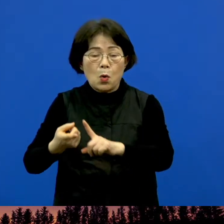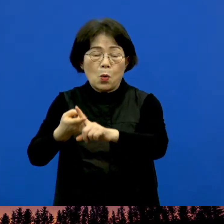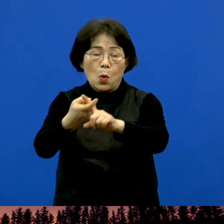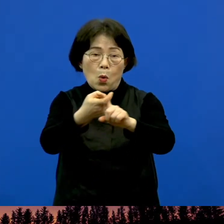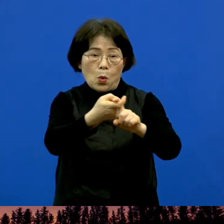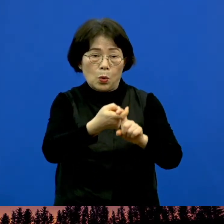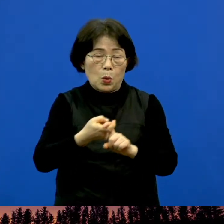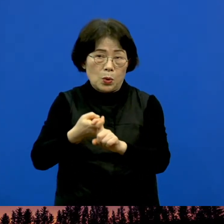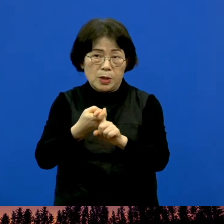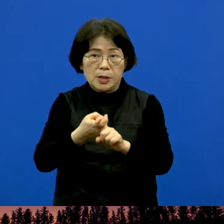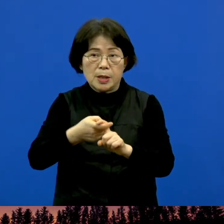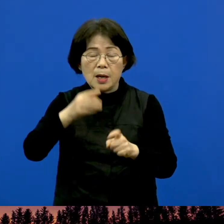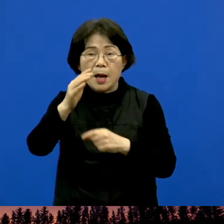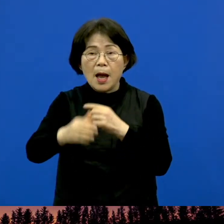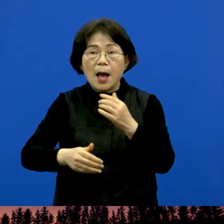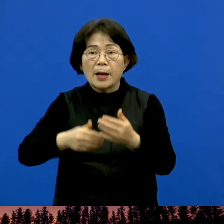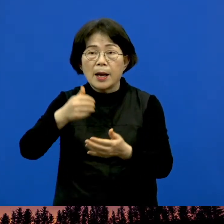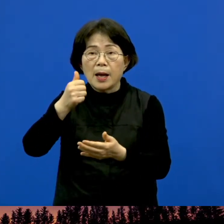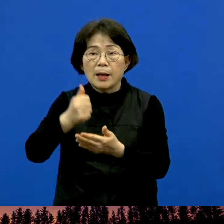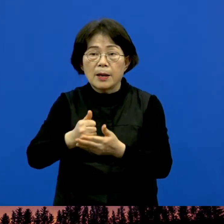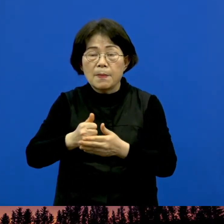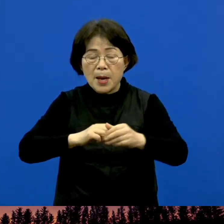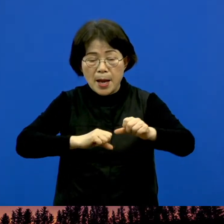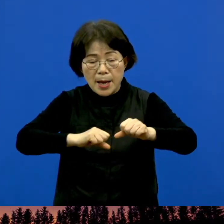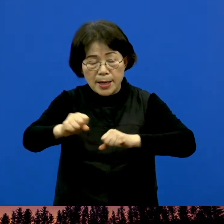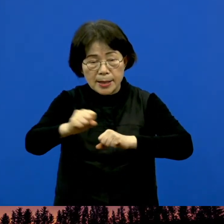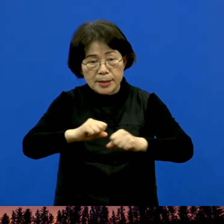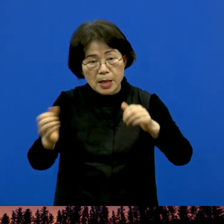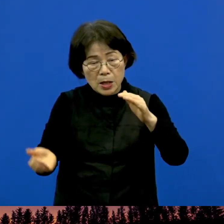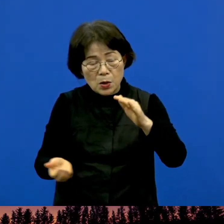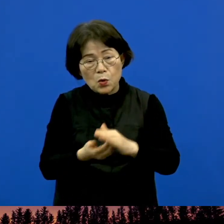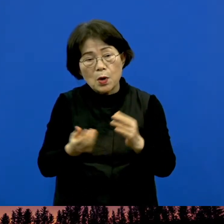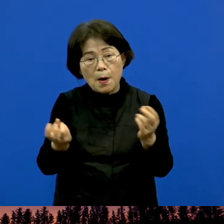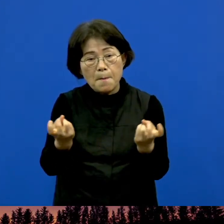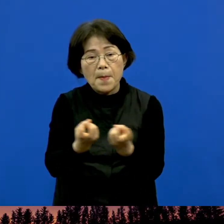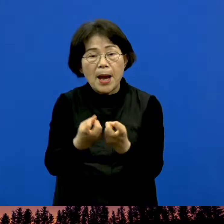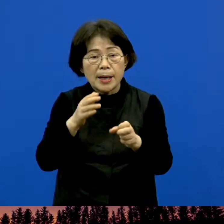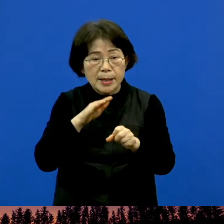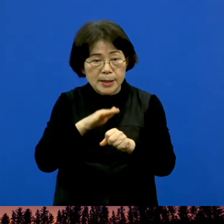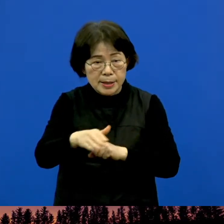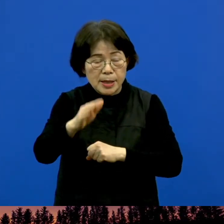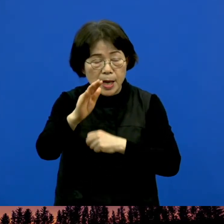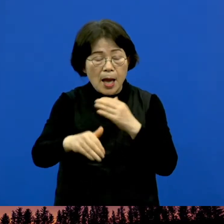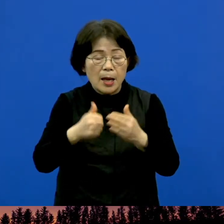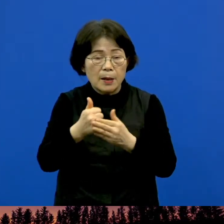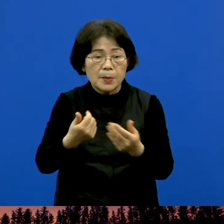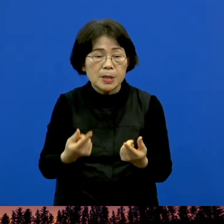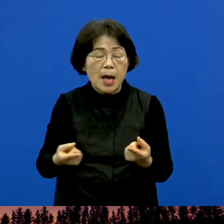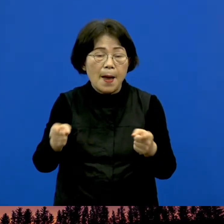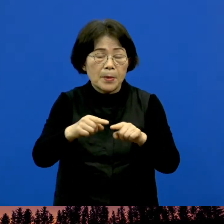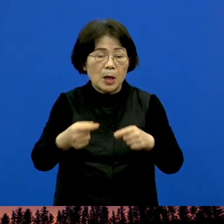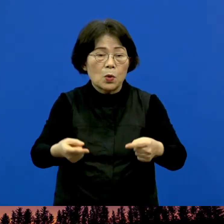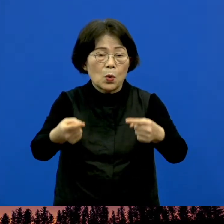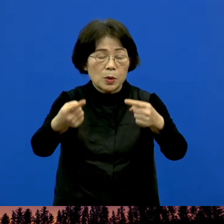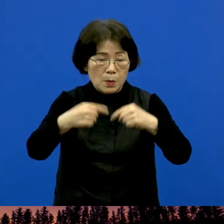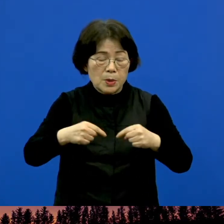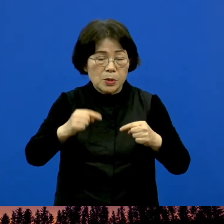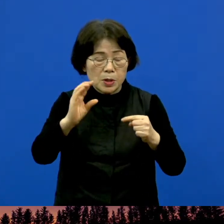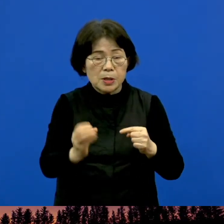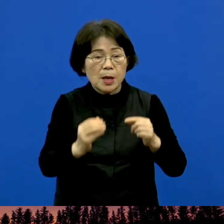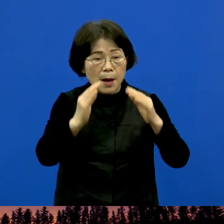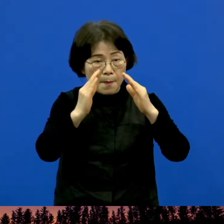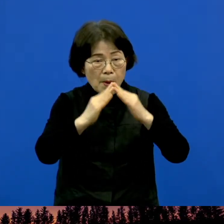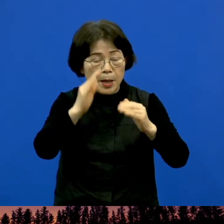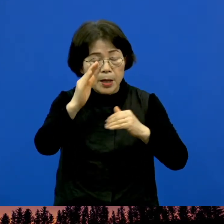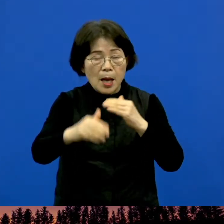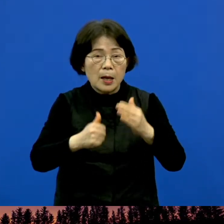공동체적으로. 이게 하나님의 역사를 이루어가는 방식입니다. 그래서 하나님을 함께 동참하게 하셨다. 그래서 성막은